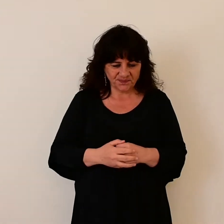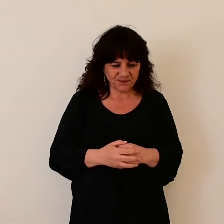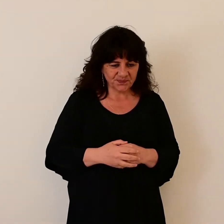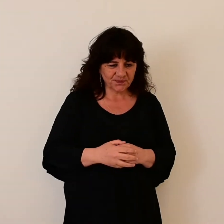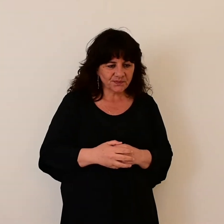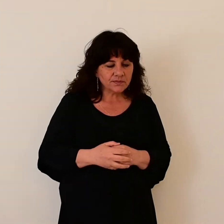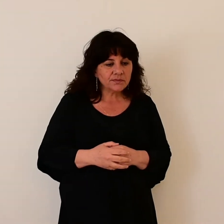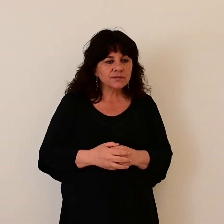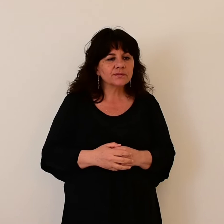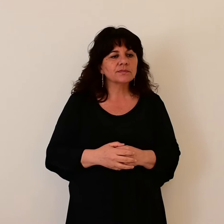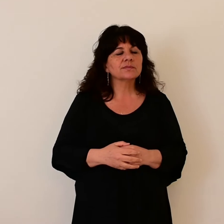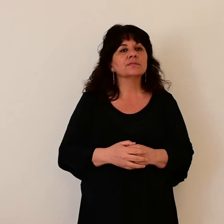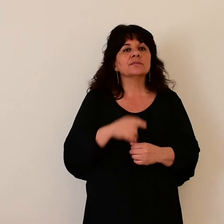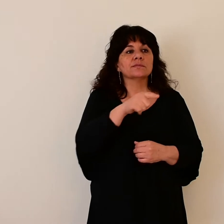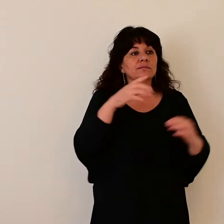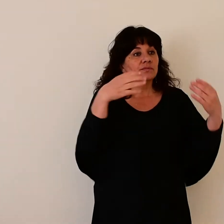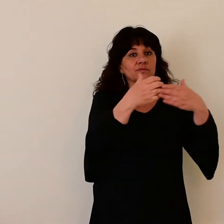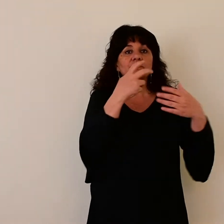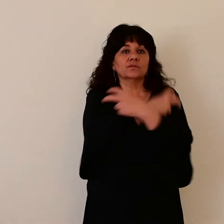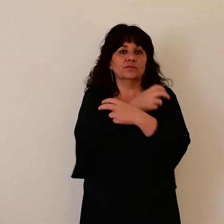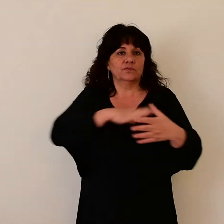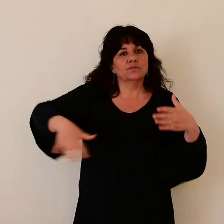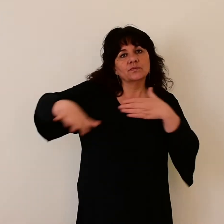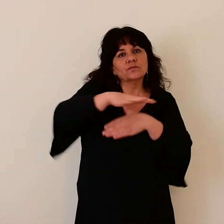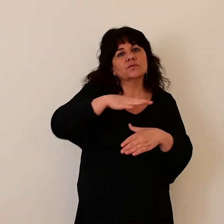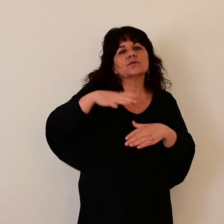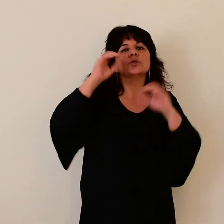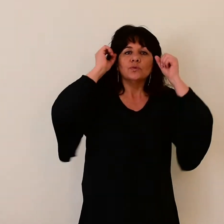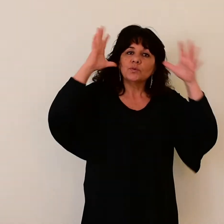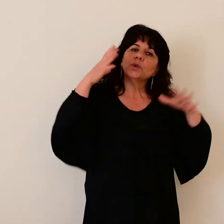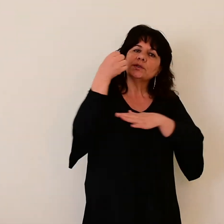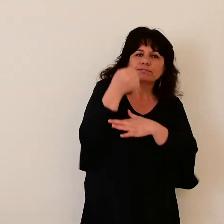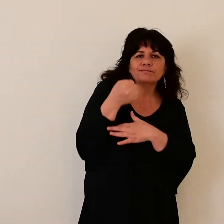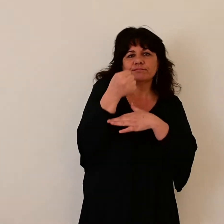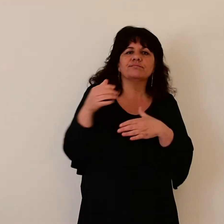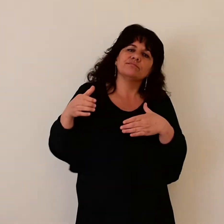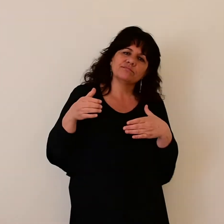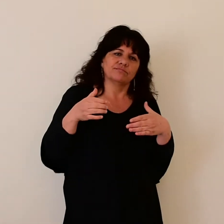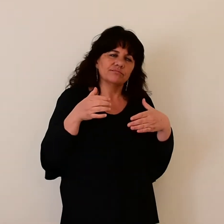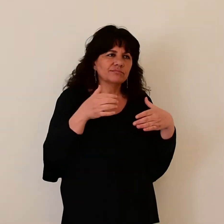Il mena le troupeau au-delà du désert et parvint à la montagne de Dieu, à